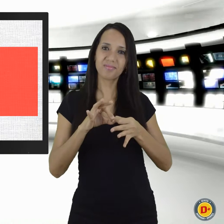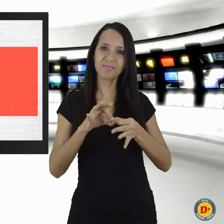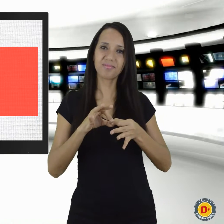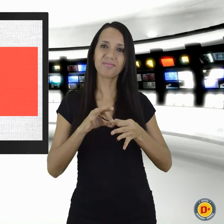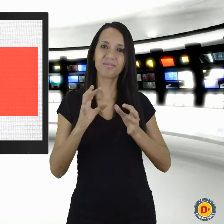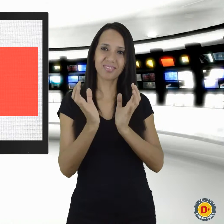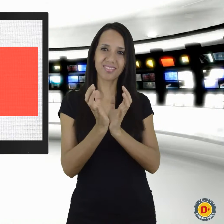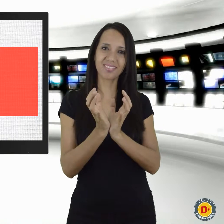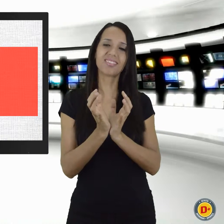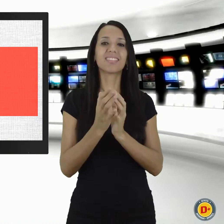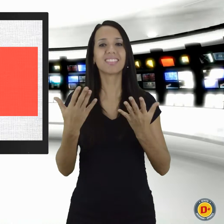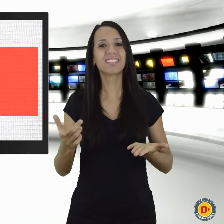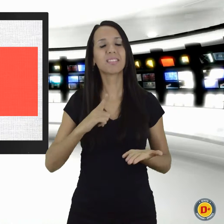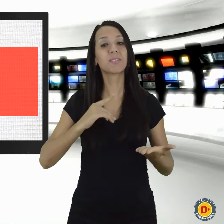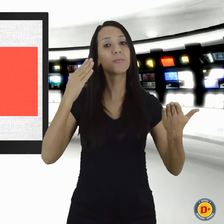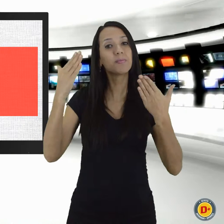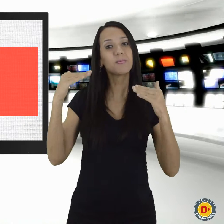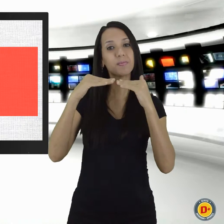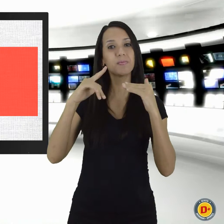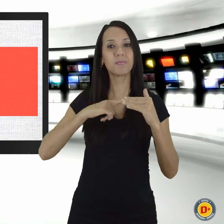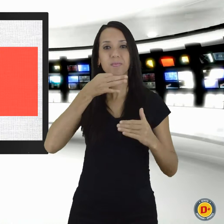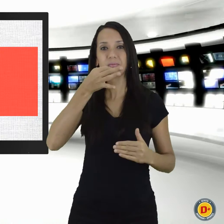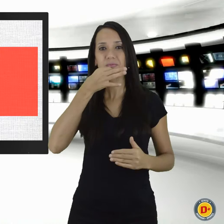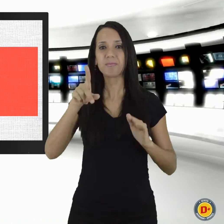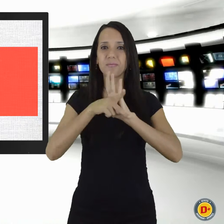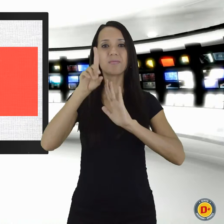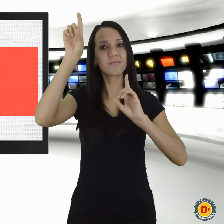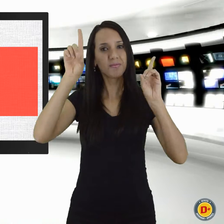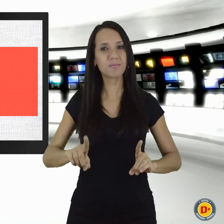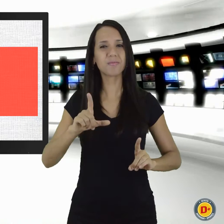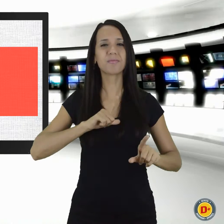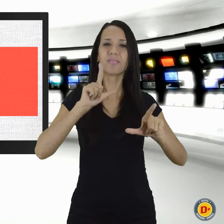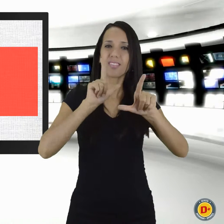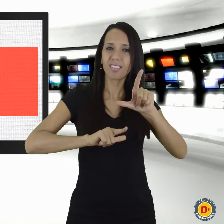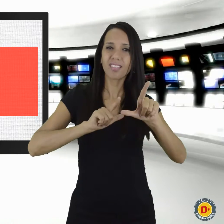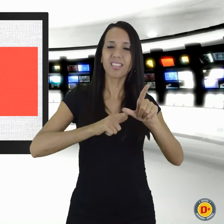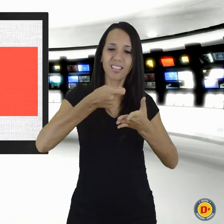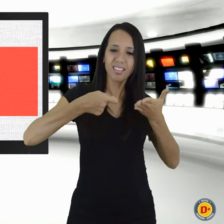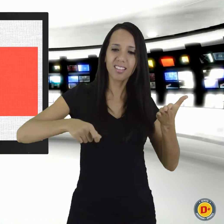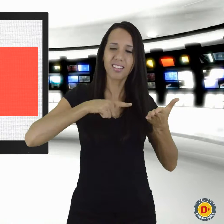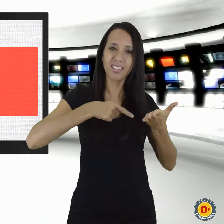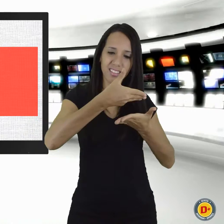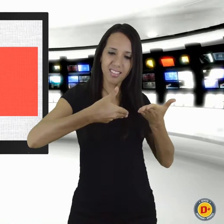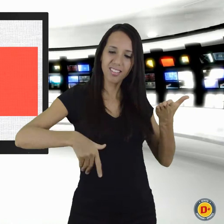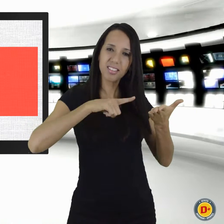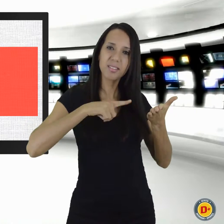Em relação à causa, Dudé conta que algumas canções têm letras que abordam o tema, como Batom Blues, canção cujo